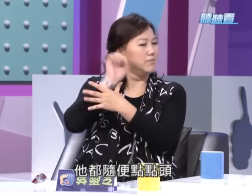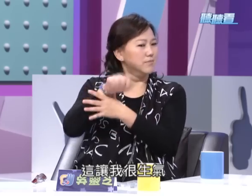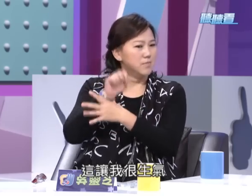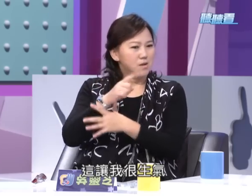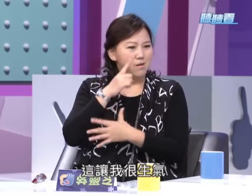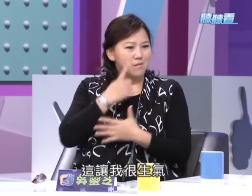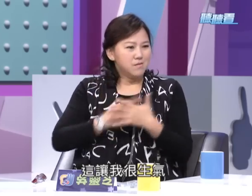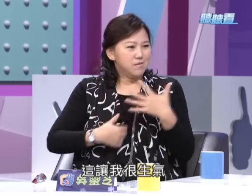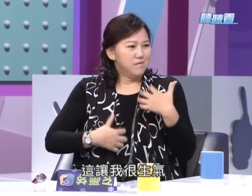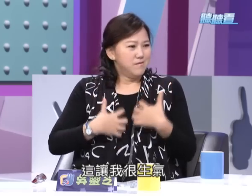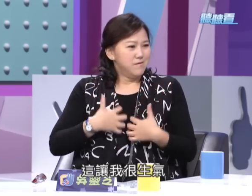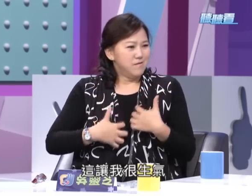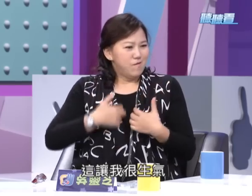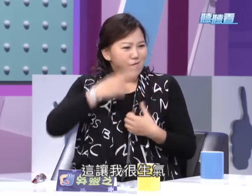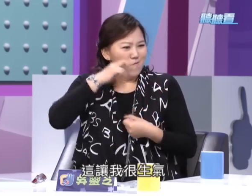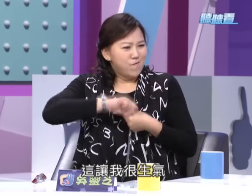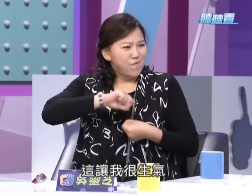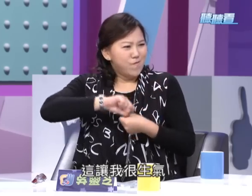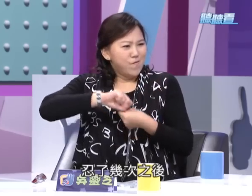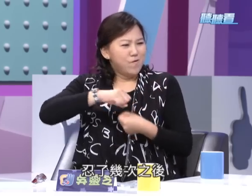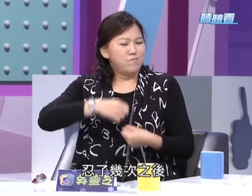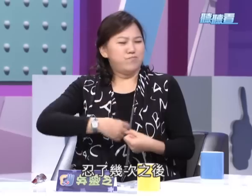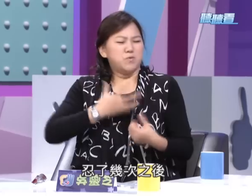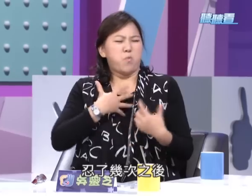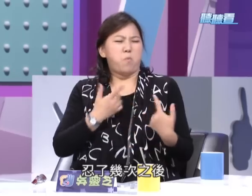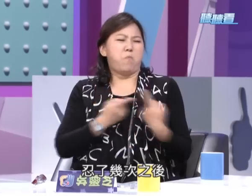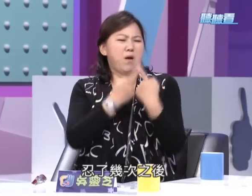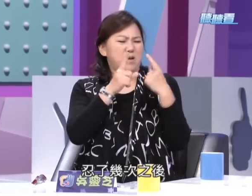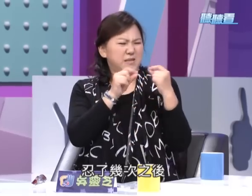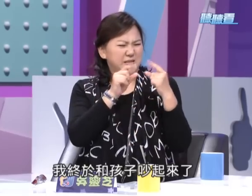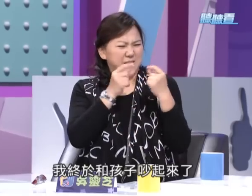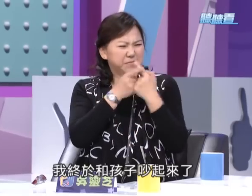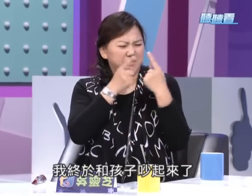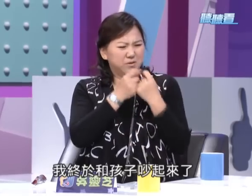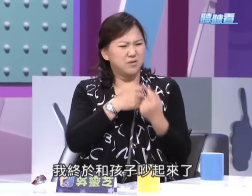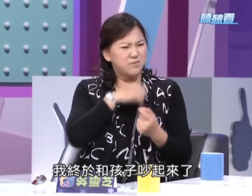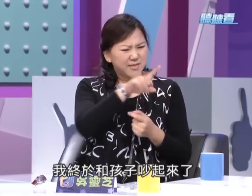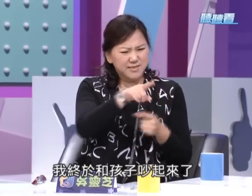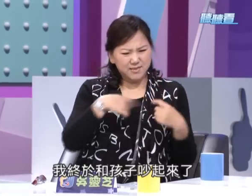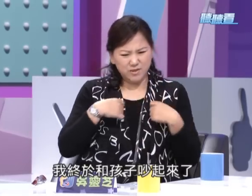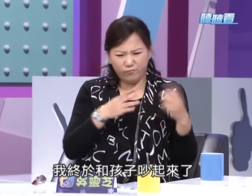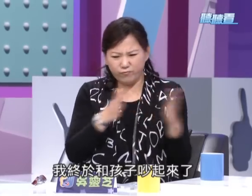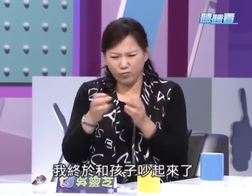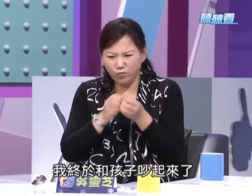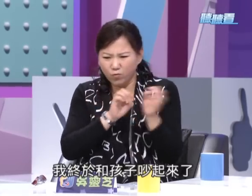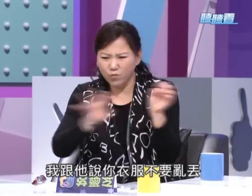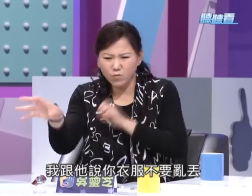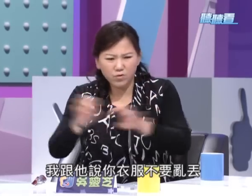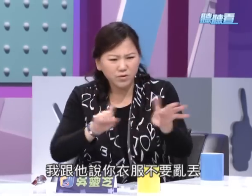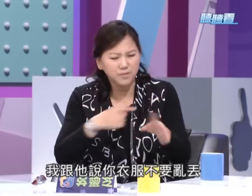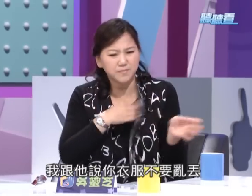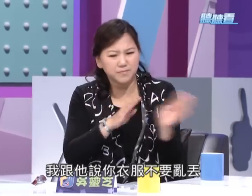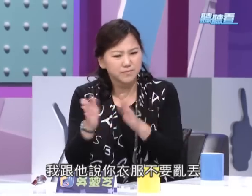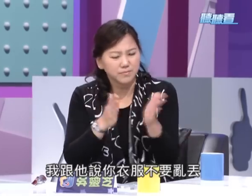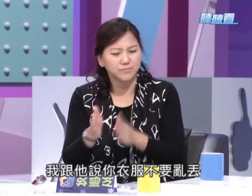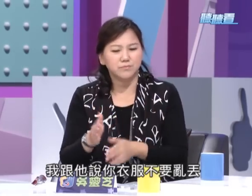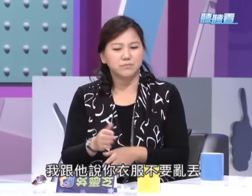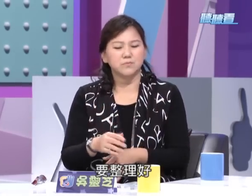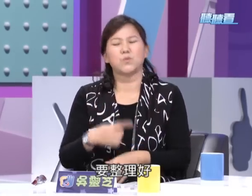这让我很生气。哎呀，忍了几次之后啊，我终于和孩子吵起来了。我跟他说你衣服不要乱丢，要整理